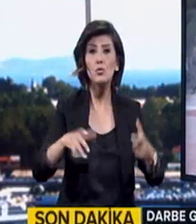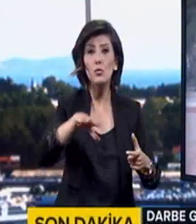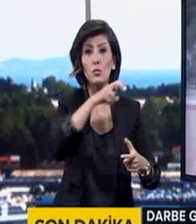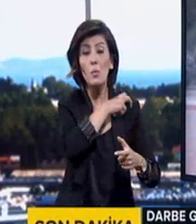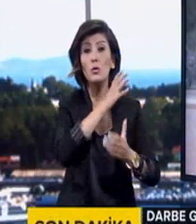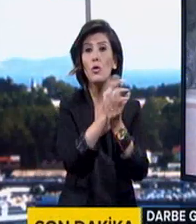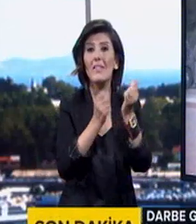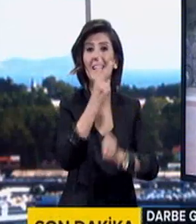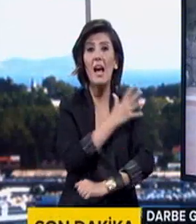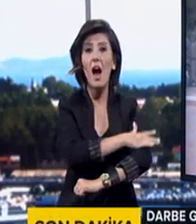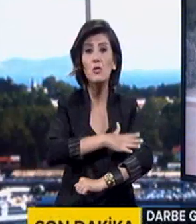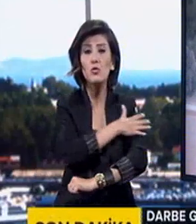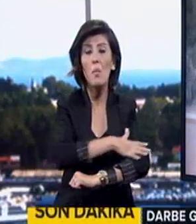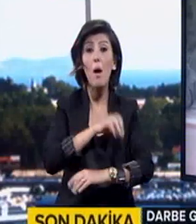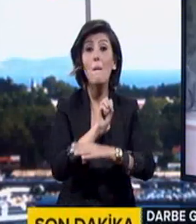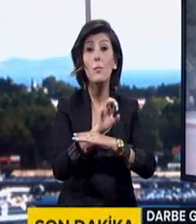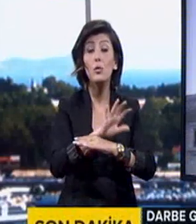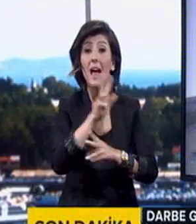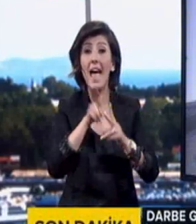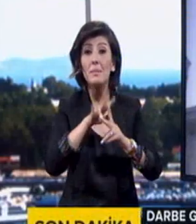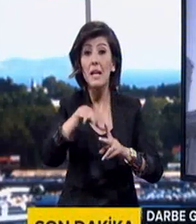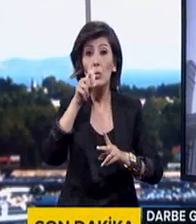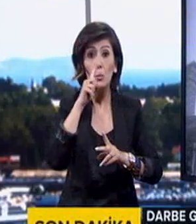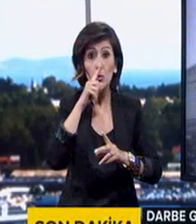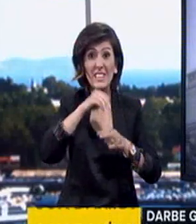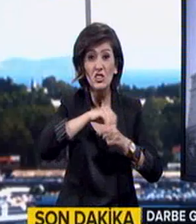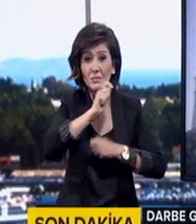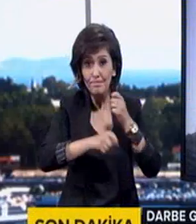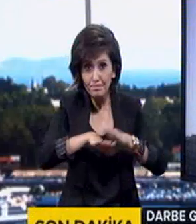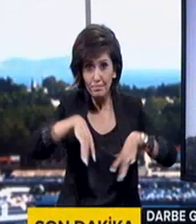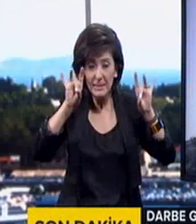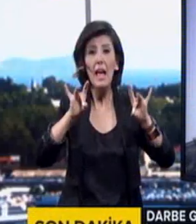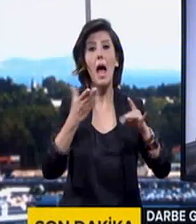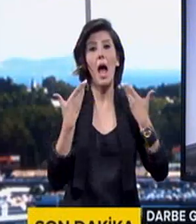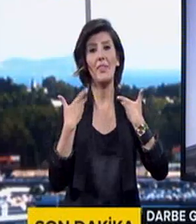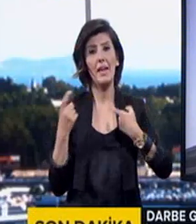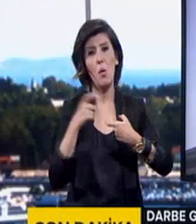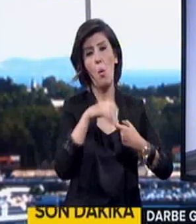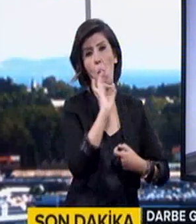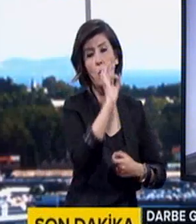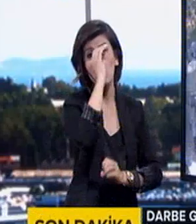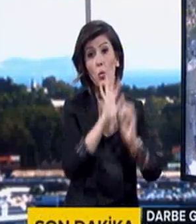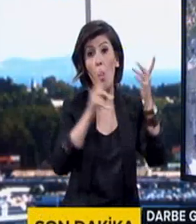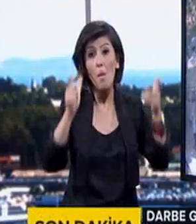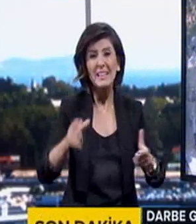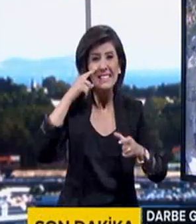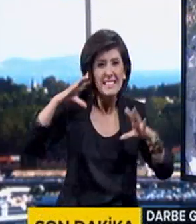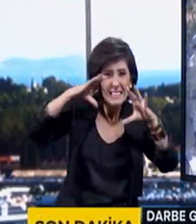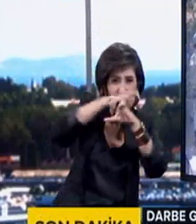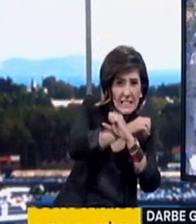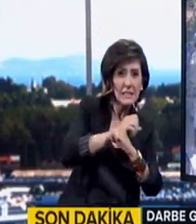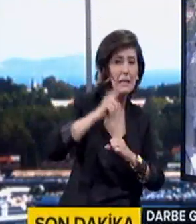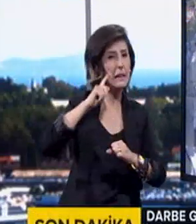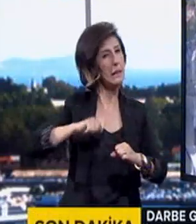2 astsubay Muğla Emniyet Müdürlüğü'ndeki işlemlerinin ardından adliyeye sevk edilecek. Ormanlık alanda saklandığı